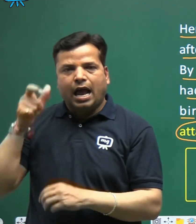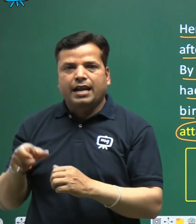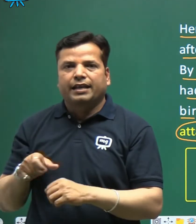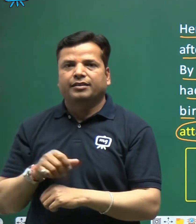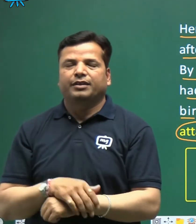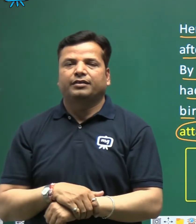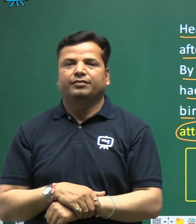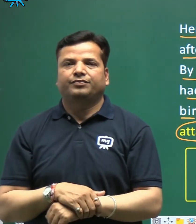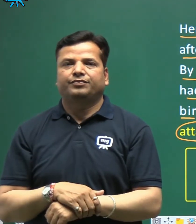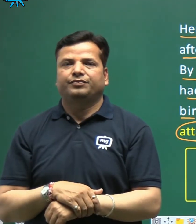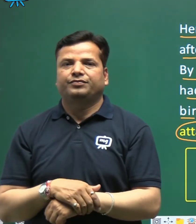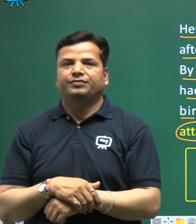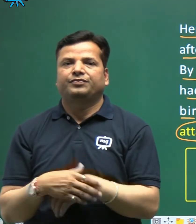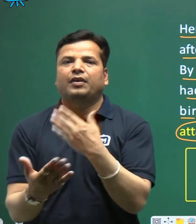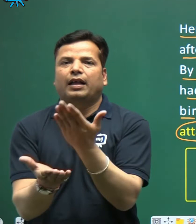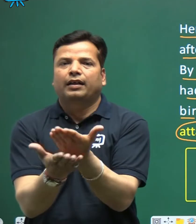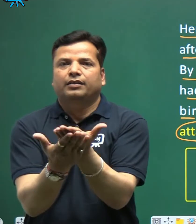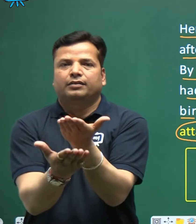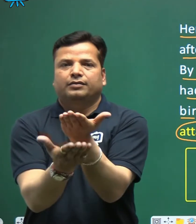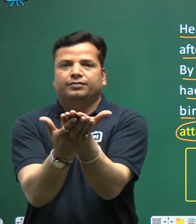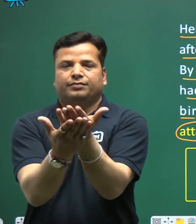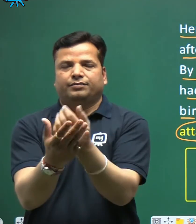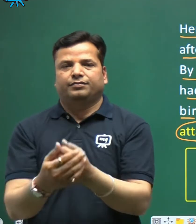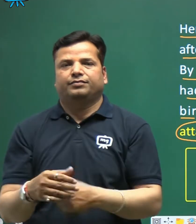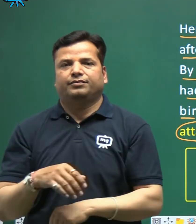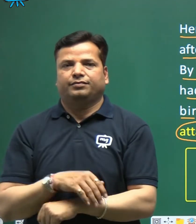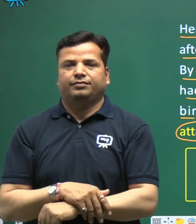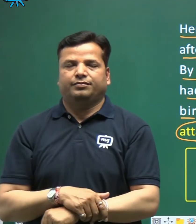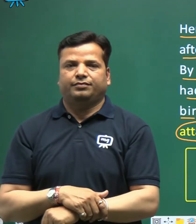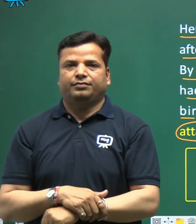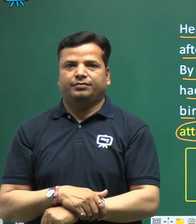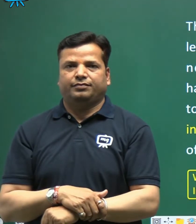attachment, लगाव.